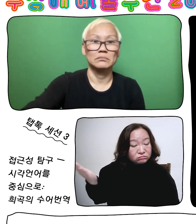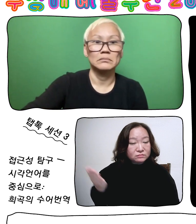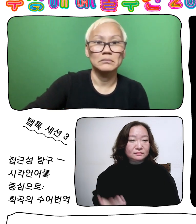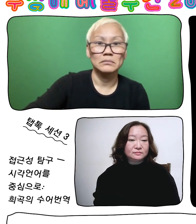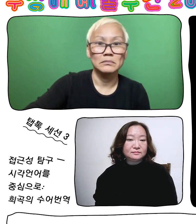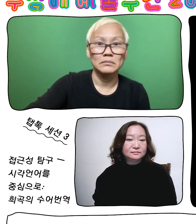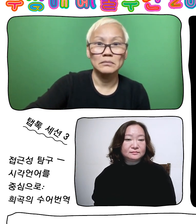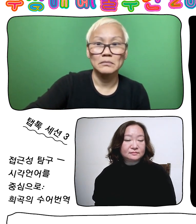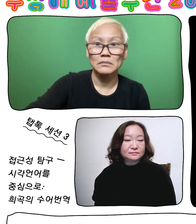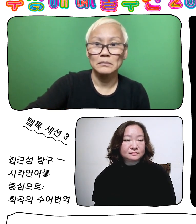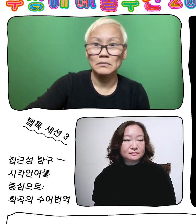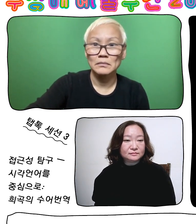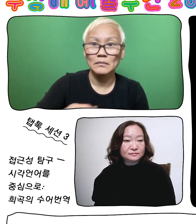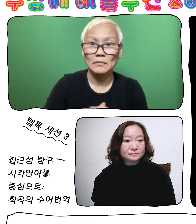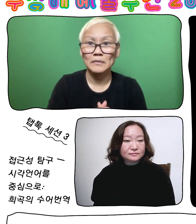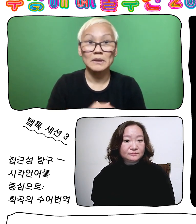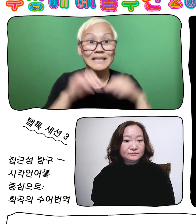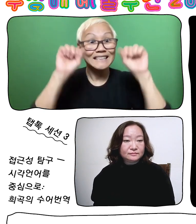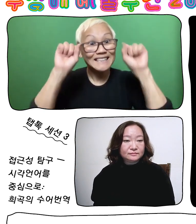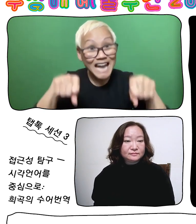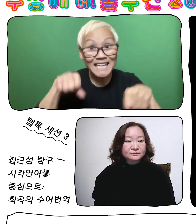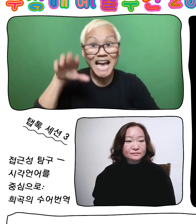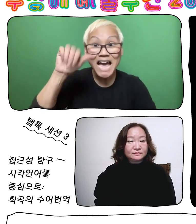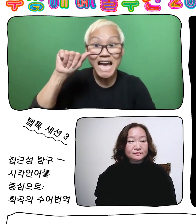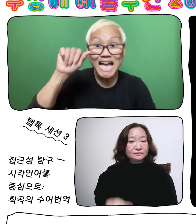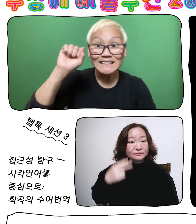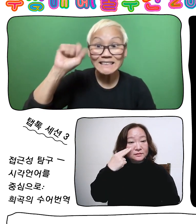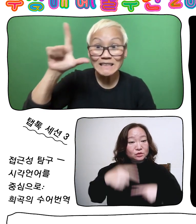바로 우리가 사용합니다.